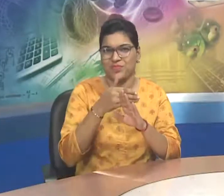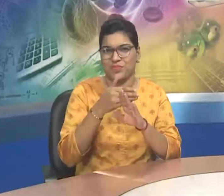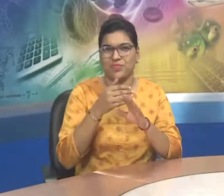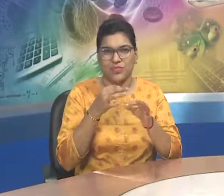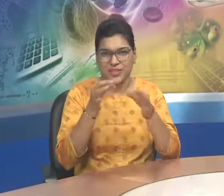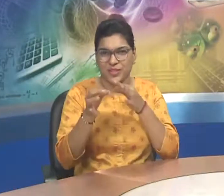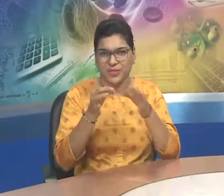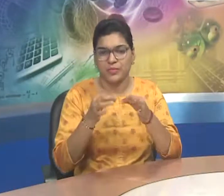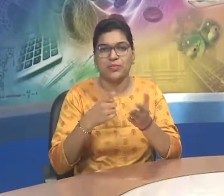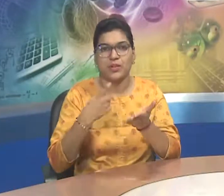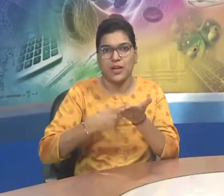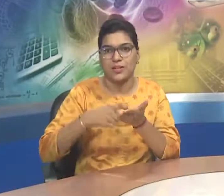second.